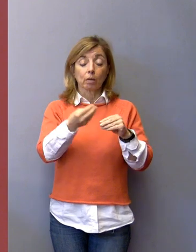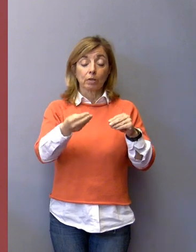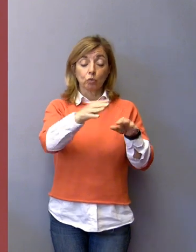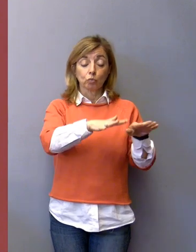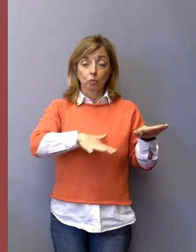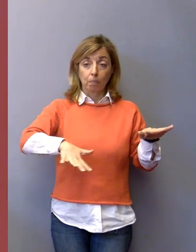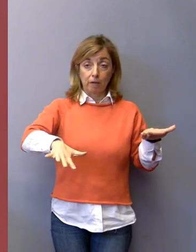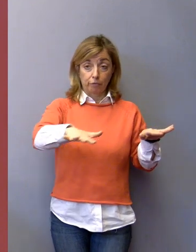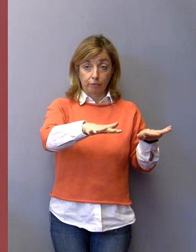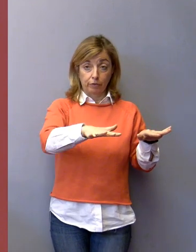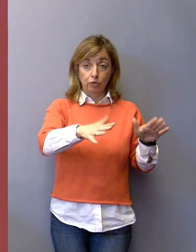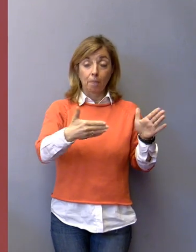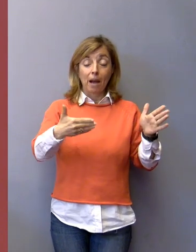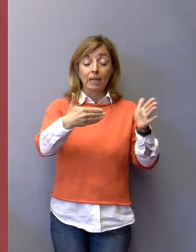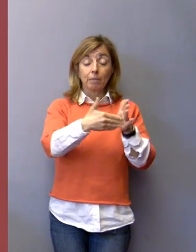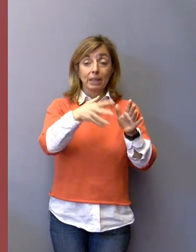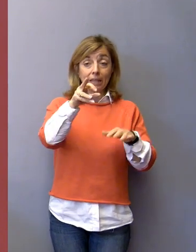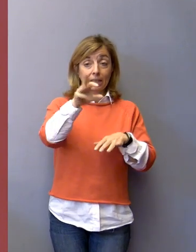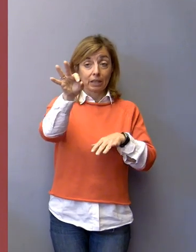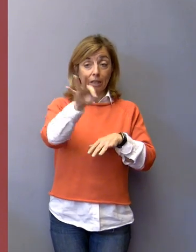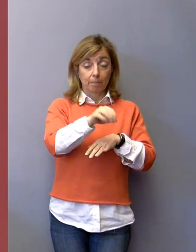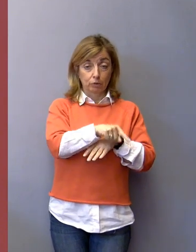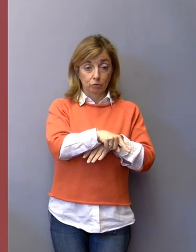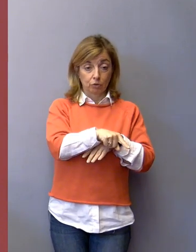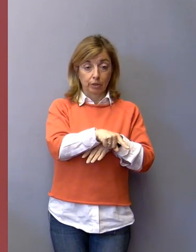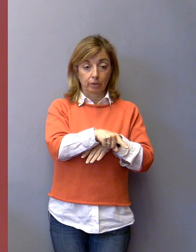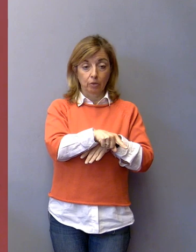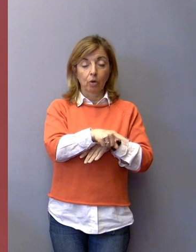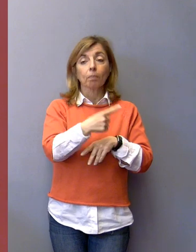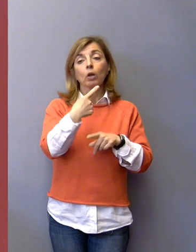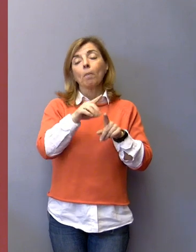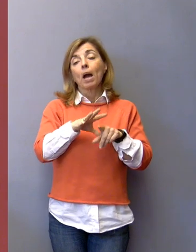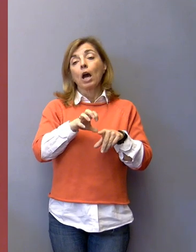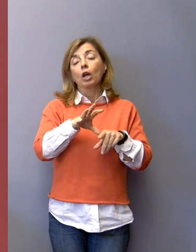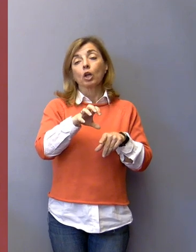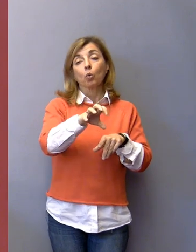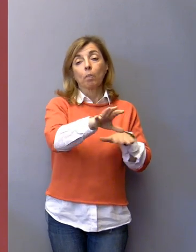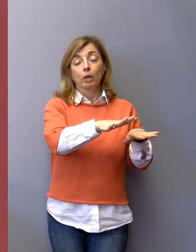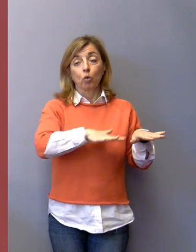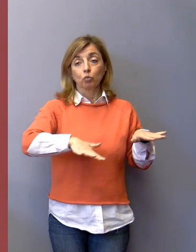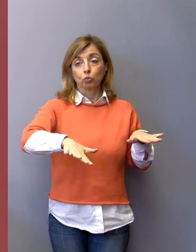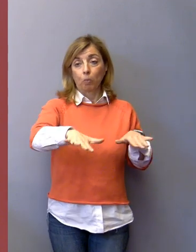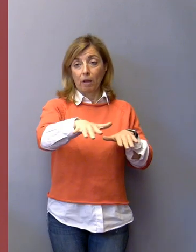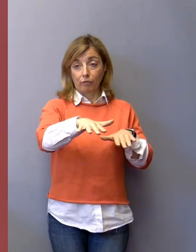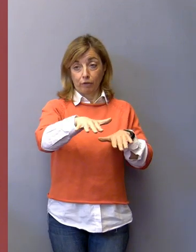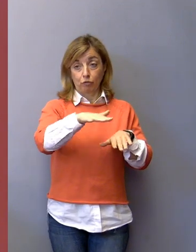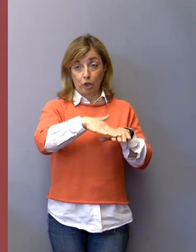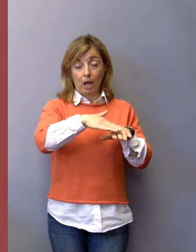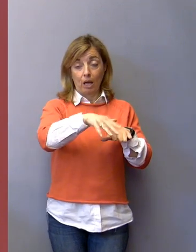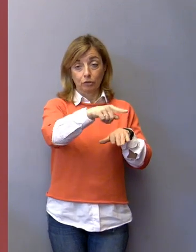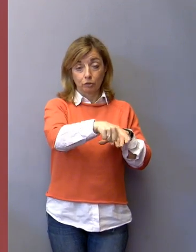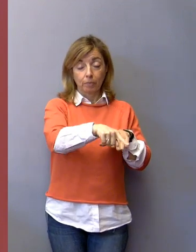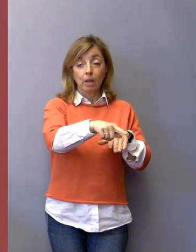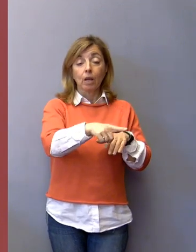esistente nel limite del 30%, esclusivamente per effetto di recupero della superficie agibile Ok derivante